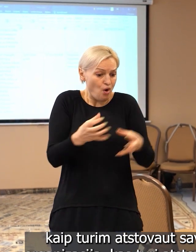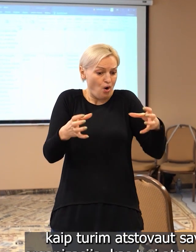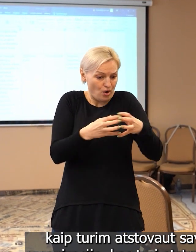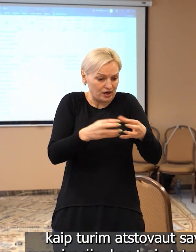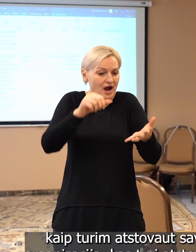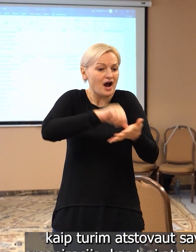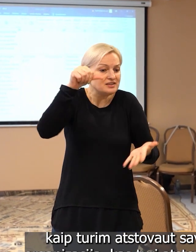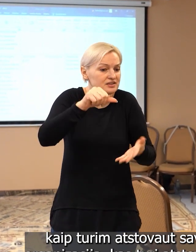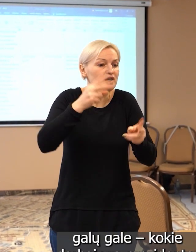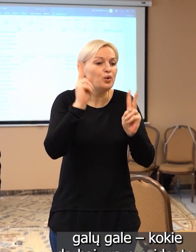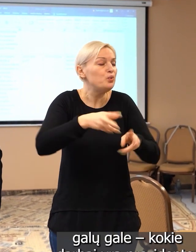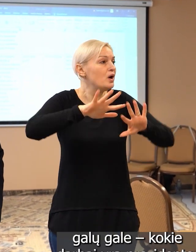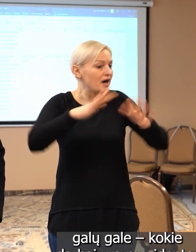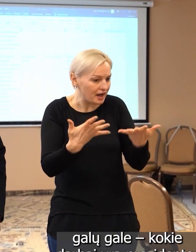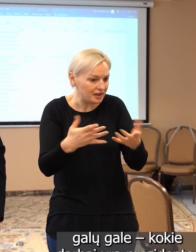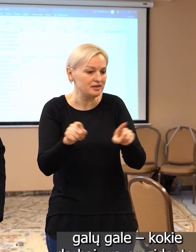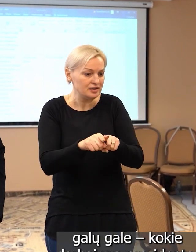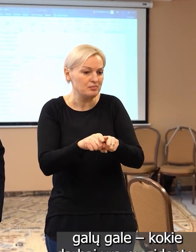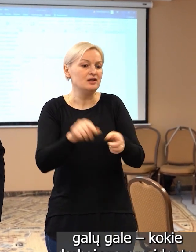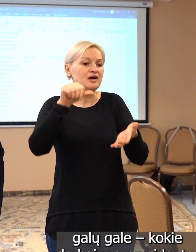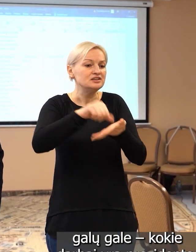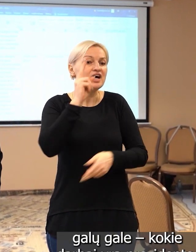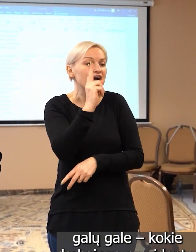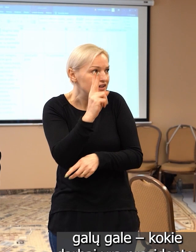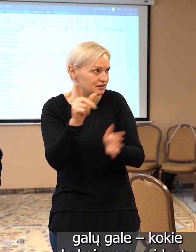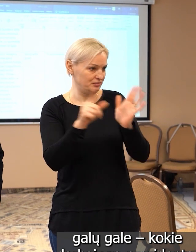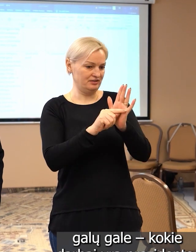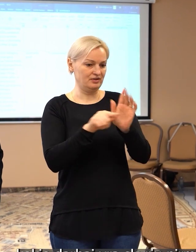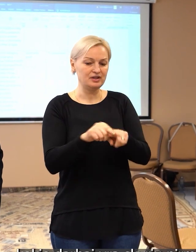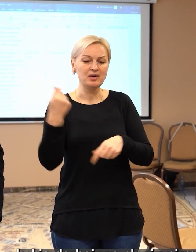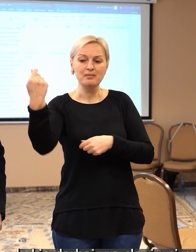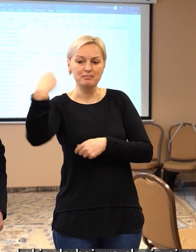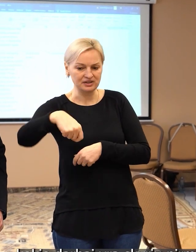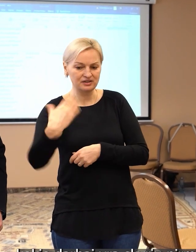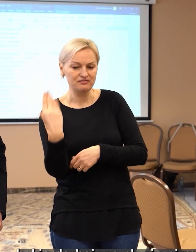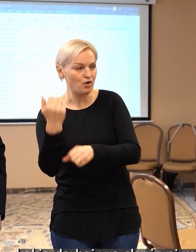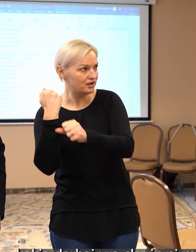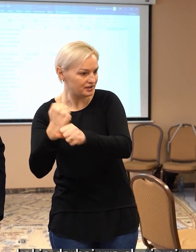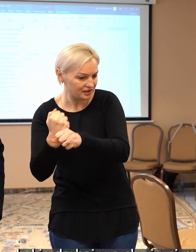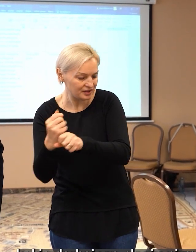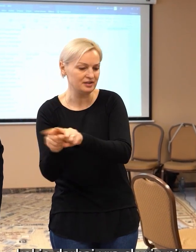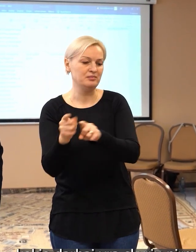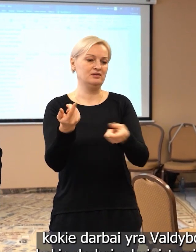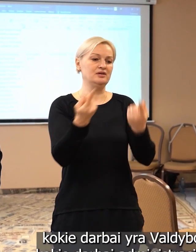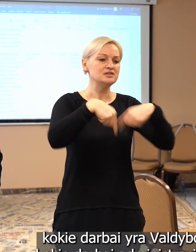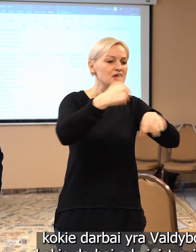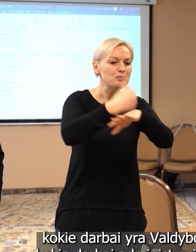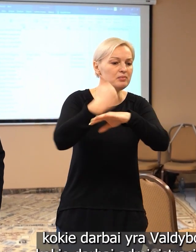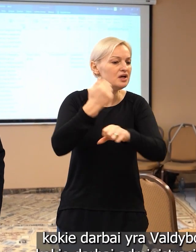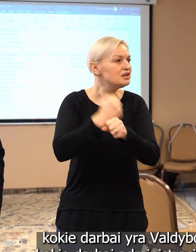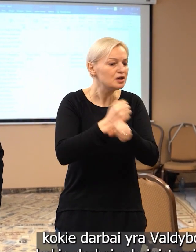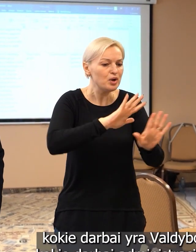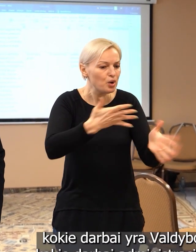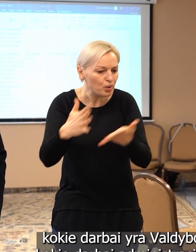kas turi atstovauti, galų gale, kokie darbai yra prezidento, kokie darbai yra skyrių pirmininkų, kokie darbai